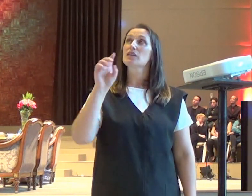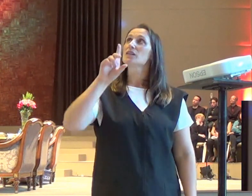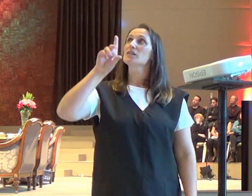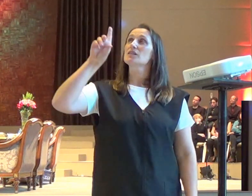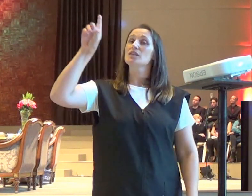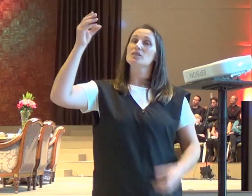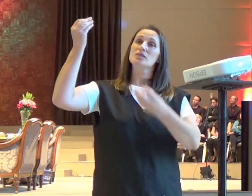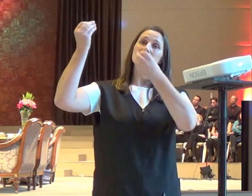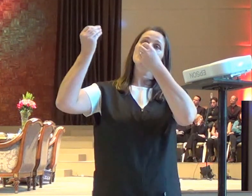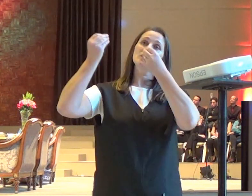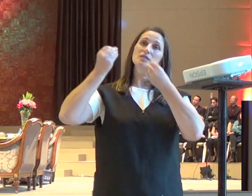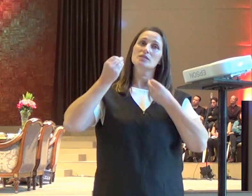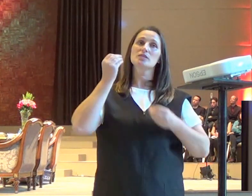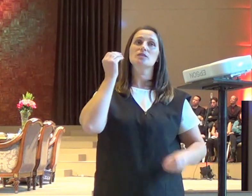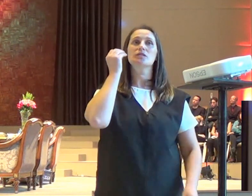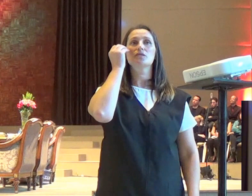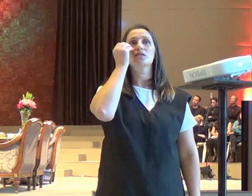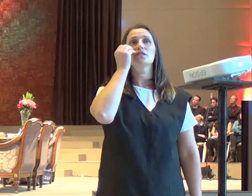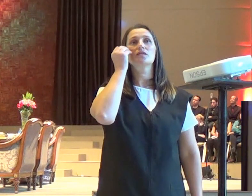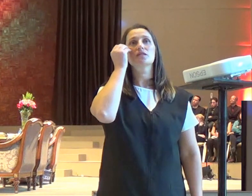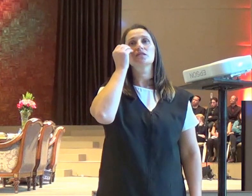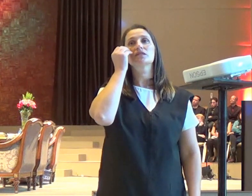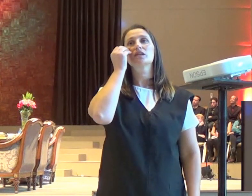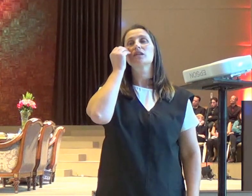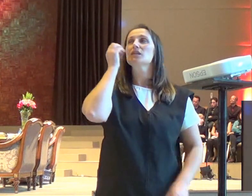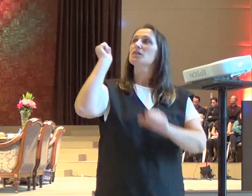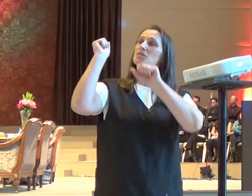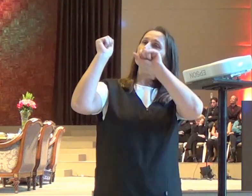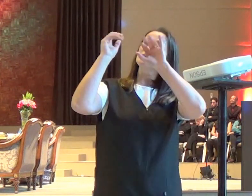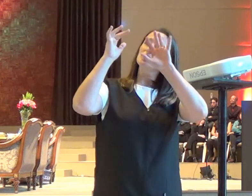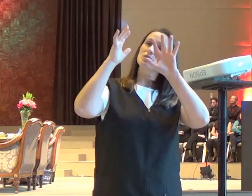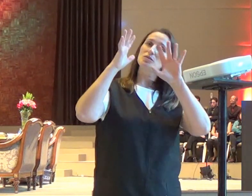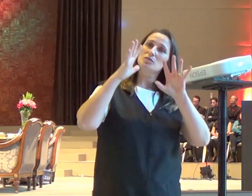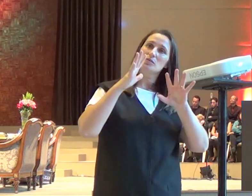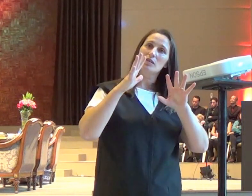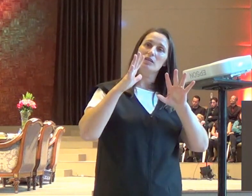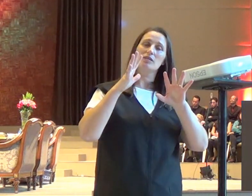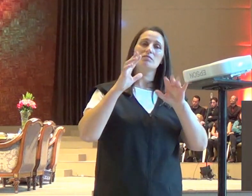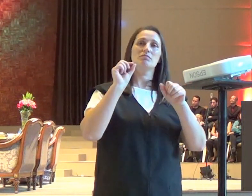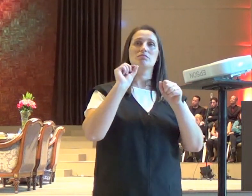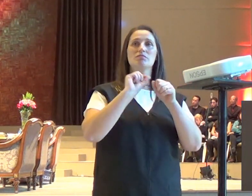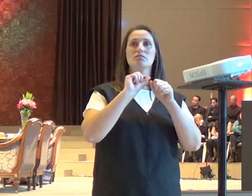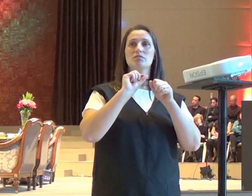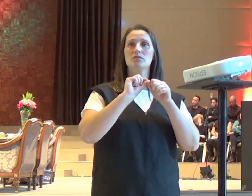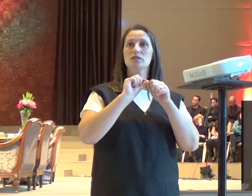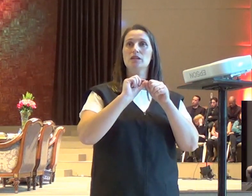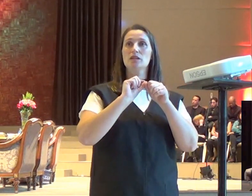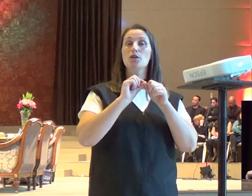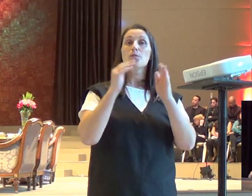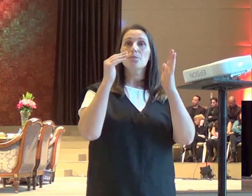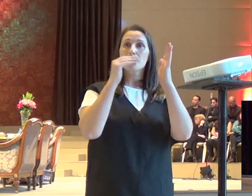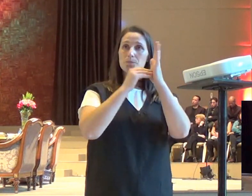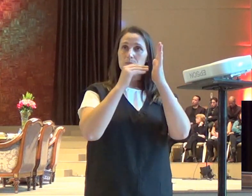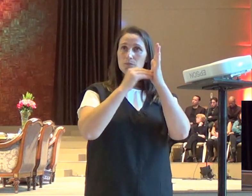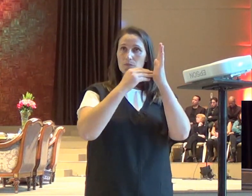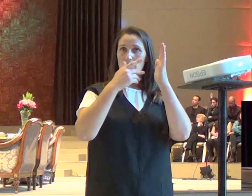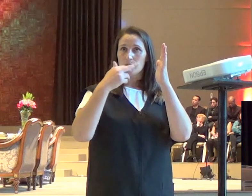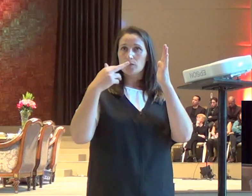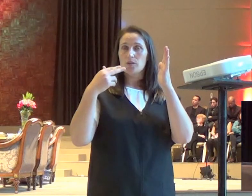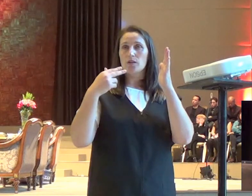Deus nos deu o privilégio de abençoar e fazer como pais a última coisa que eu quero